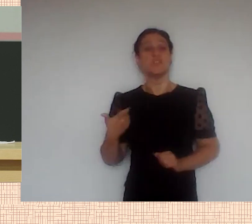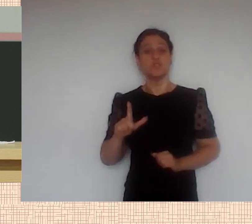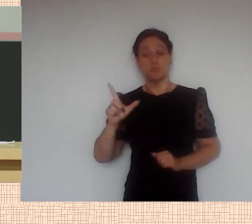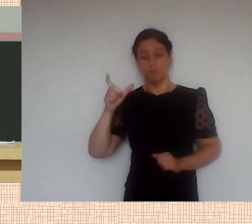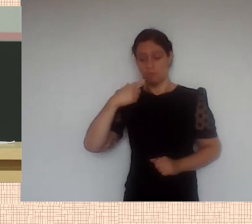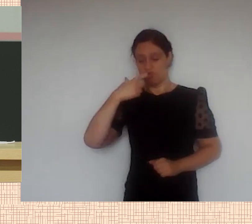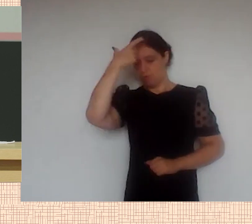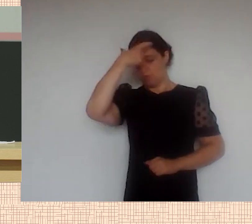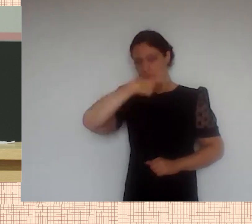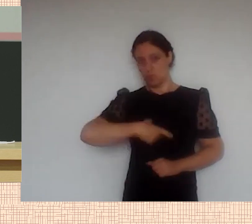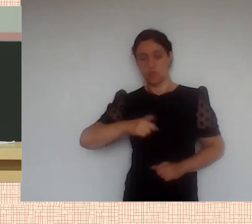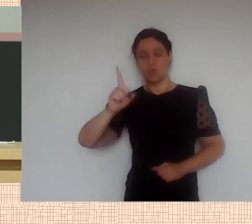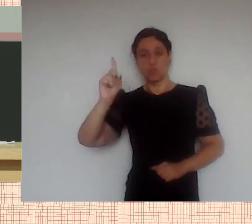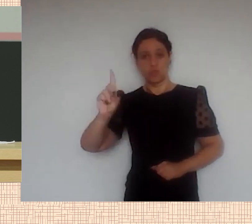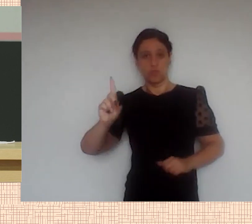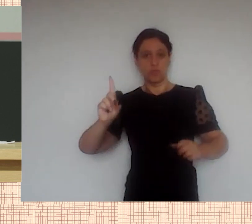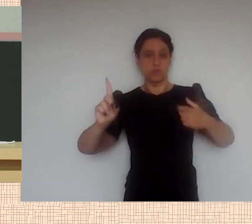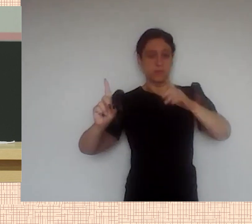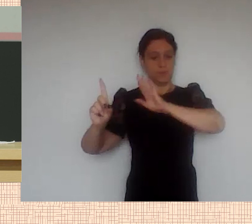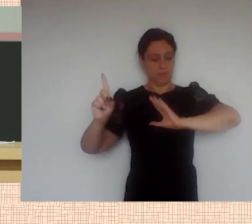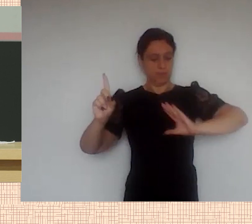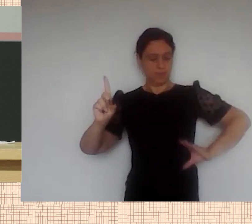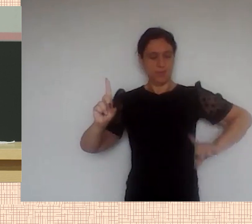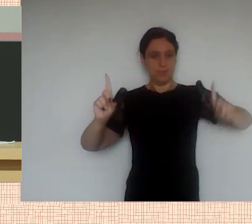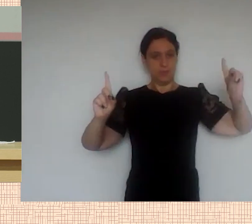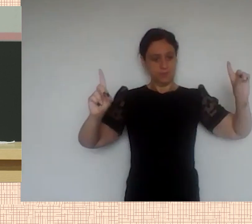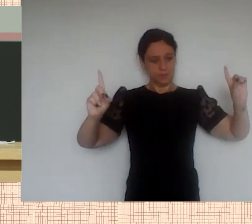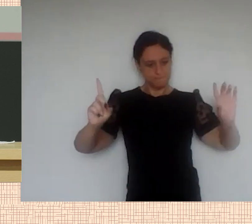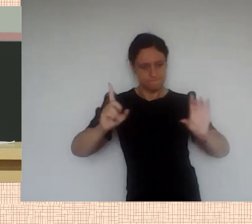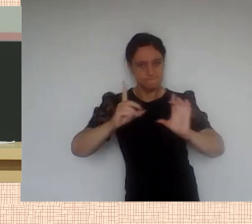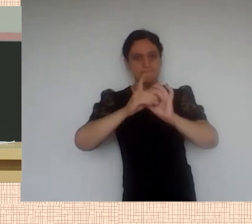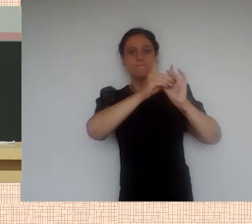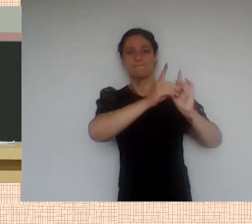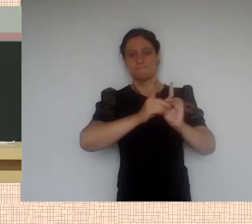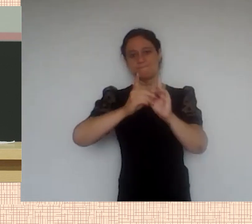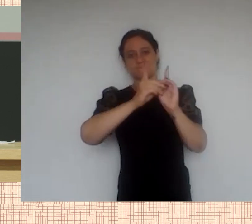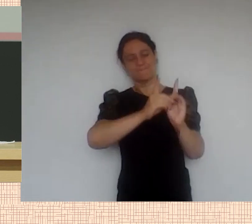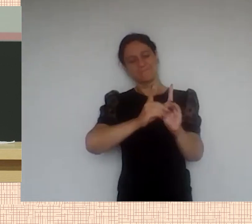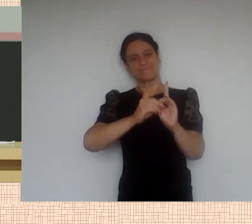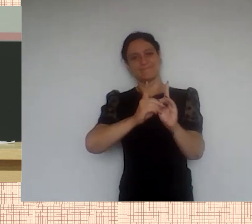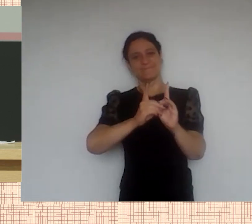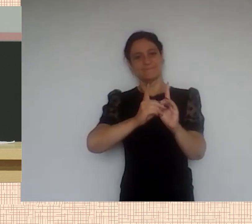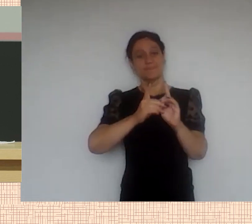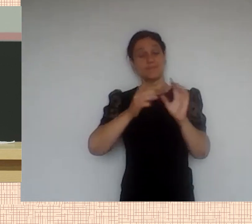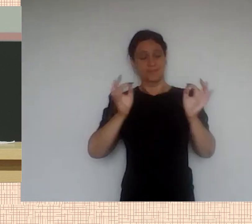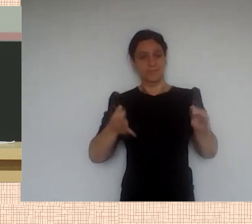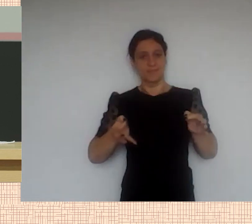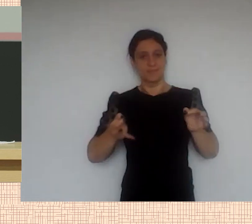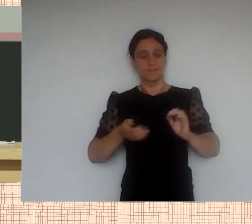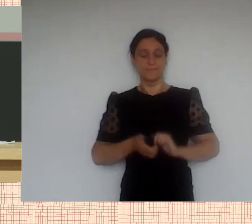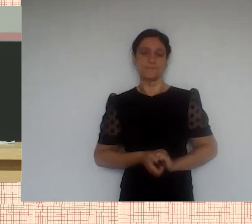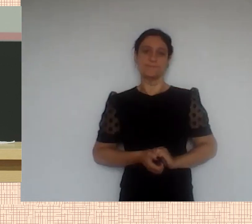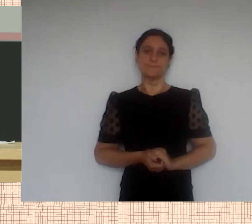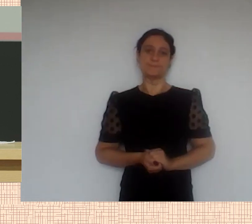reconectados outra vez com Deus a nível da nova criação, certo?